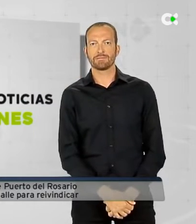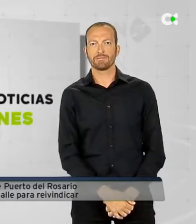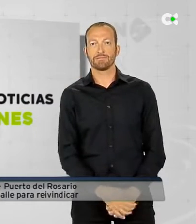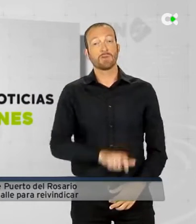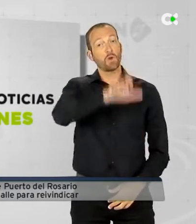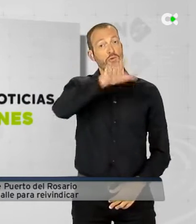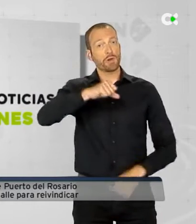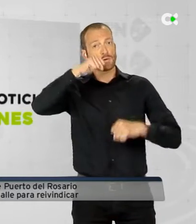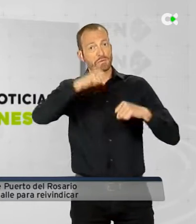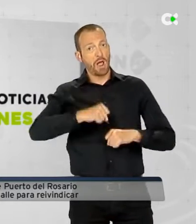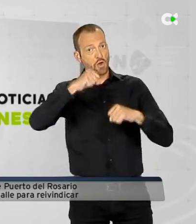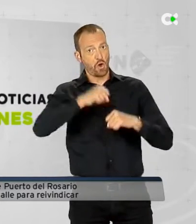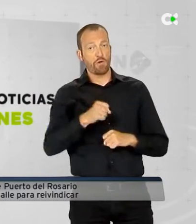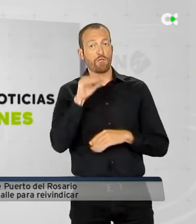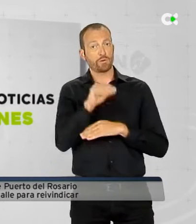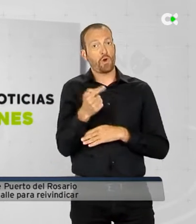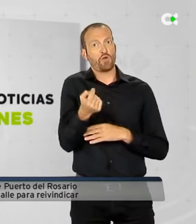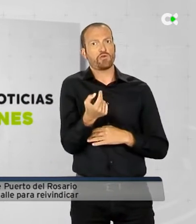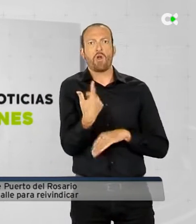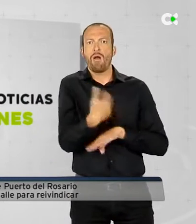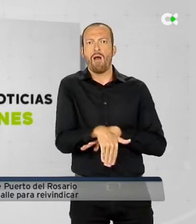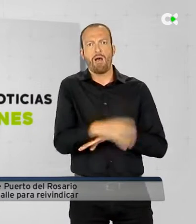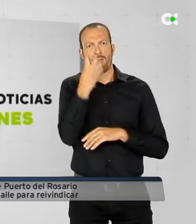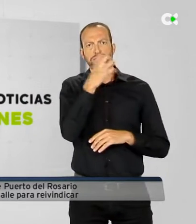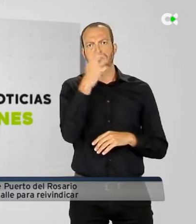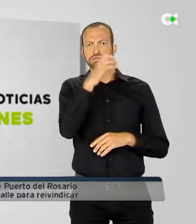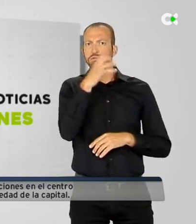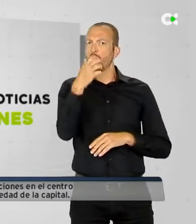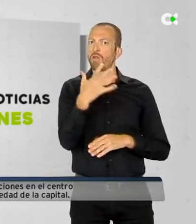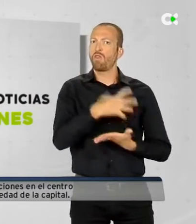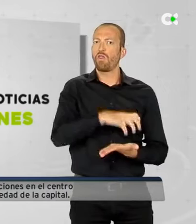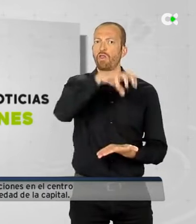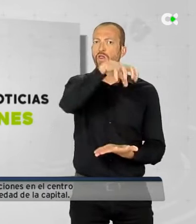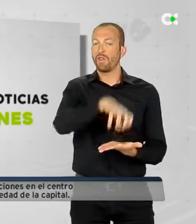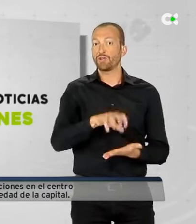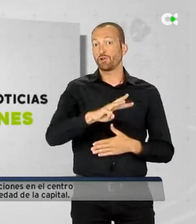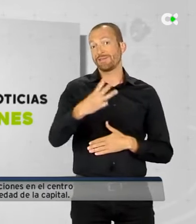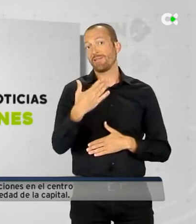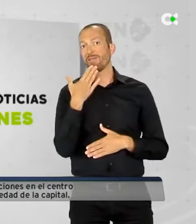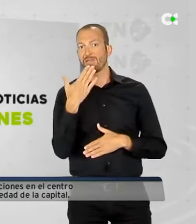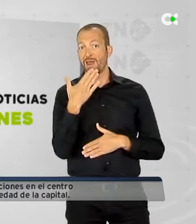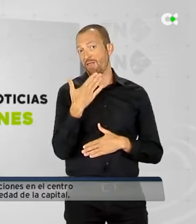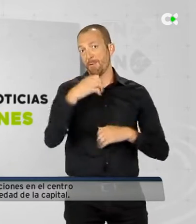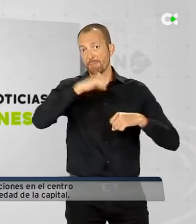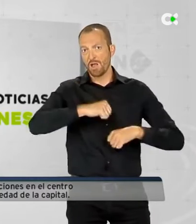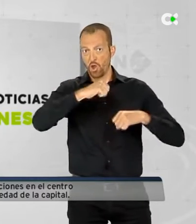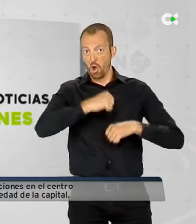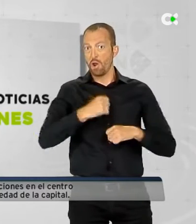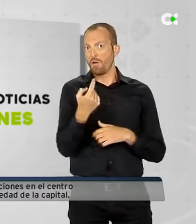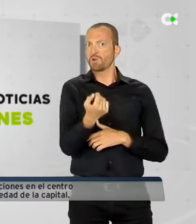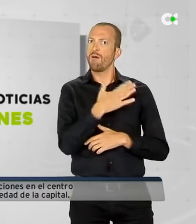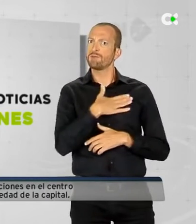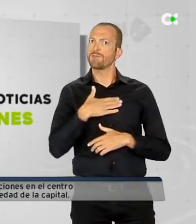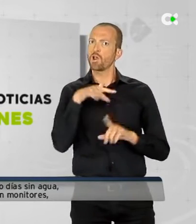Los mayores de Puerto del Rosario han salido a la calle para reivindicar mejores condiciones en el centro de la tercera edad de la